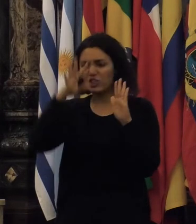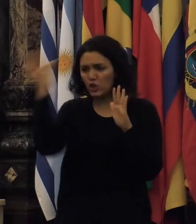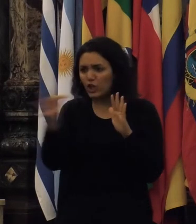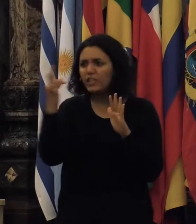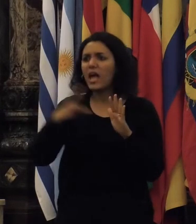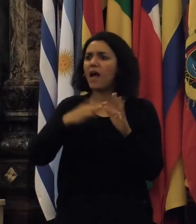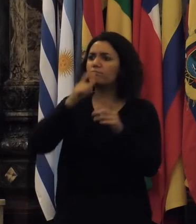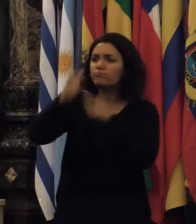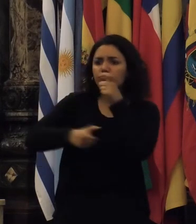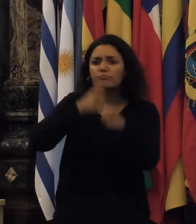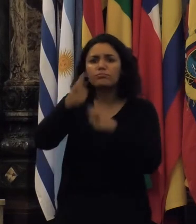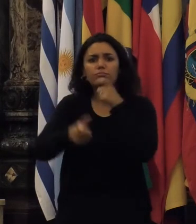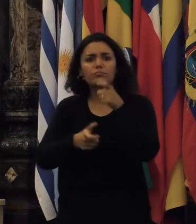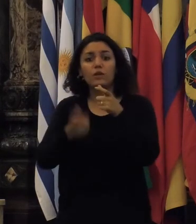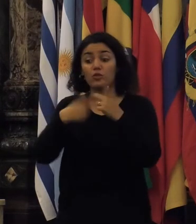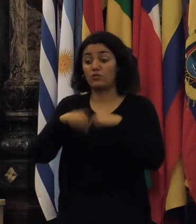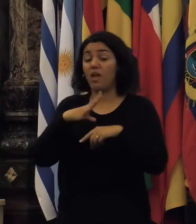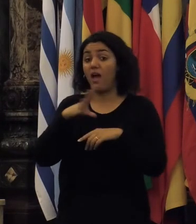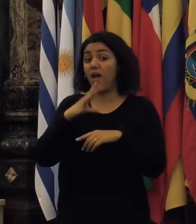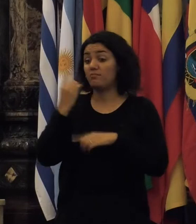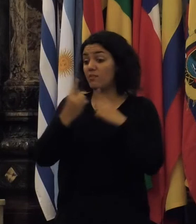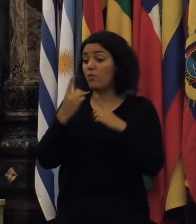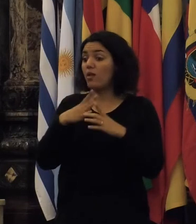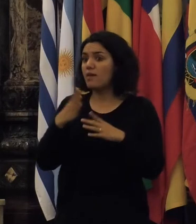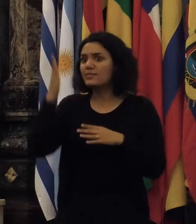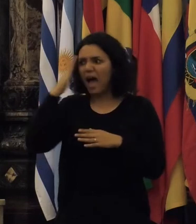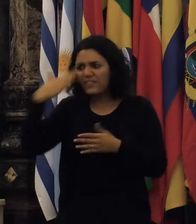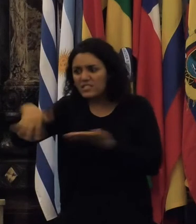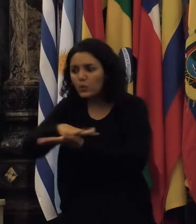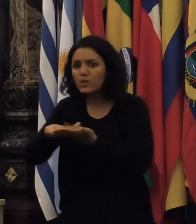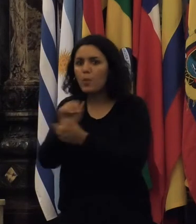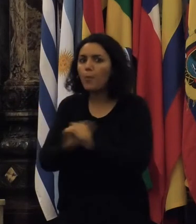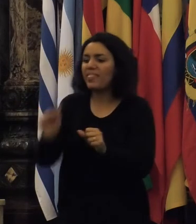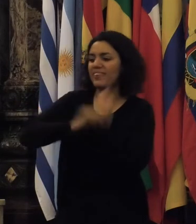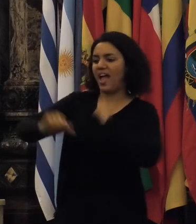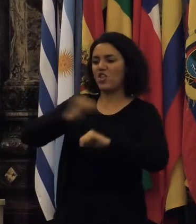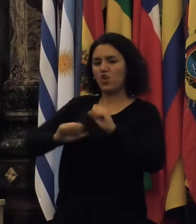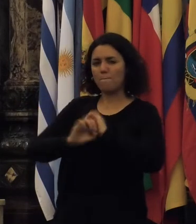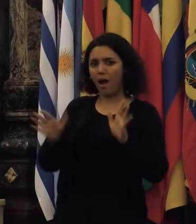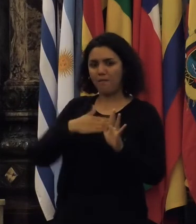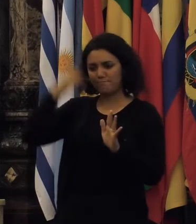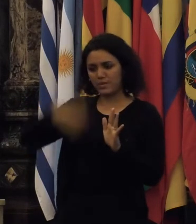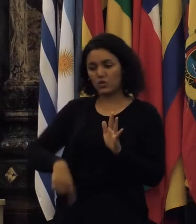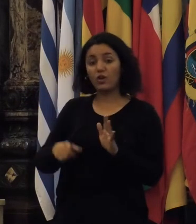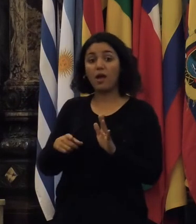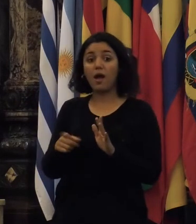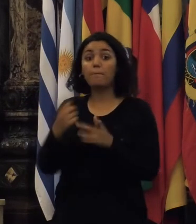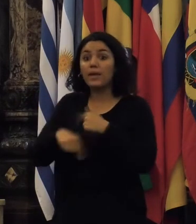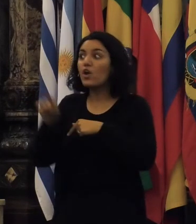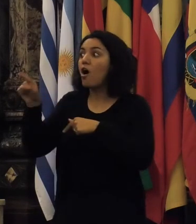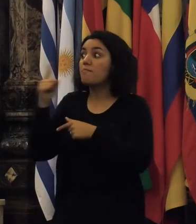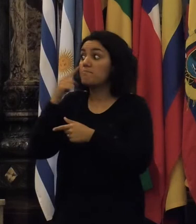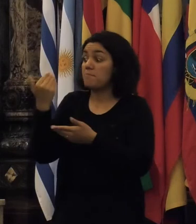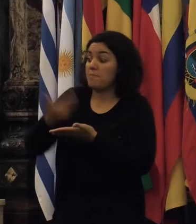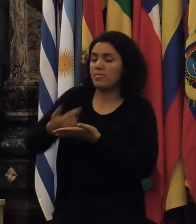tenemos argumentaciones y hay cosas que sabemos que pueden hacer daño en la misma intervención que nos están llamando a opinar y